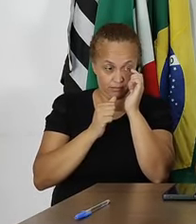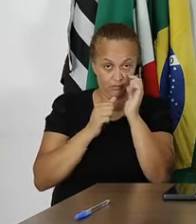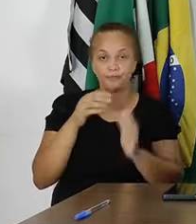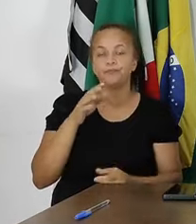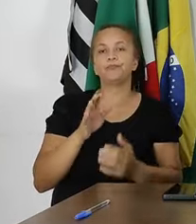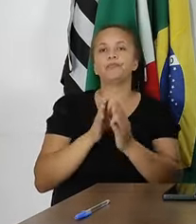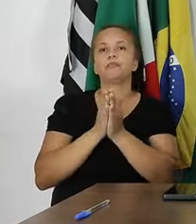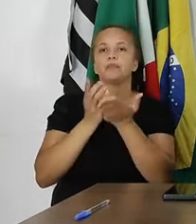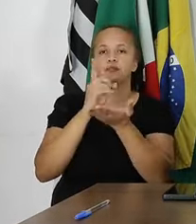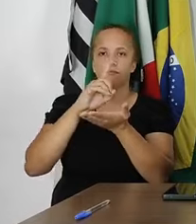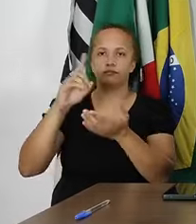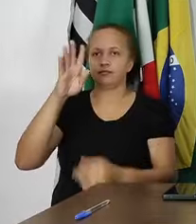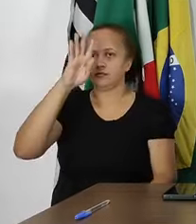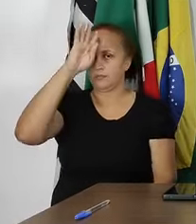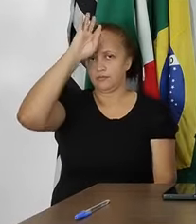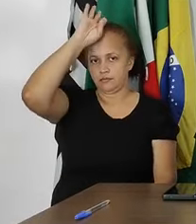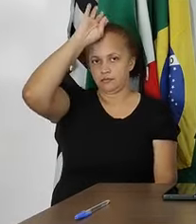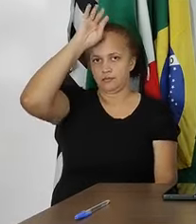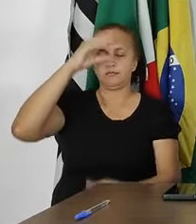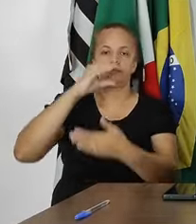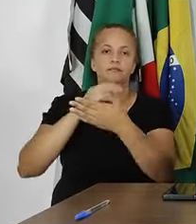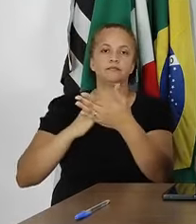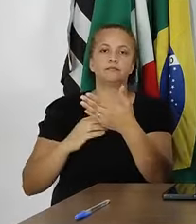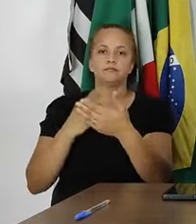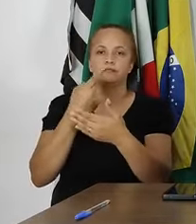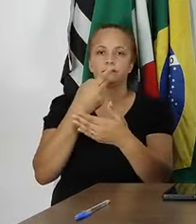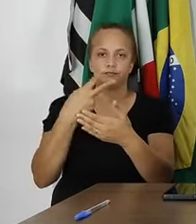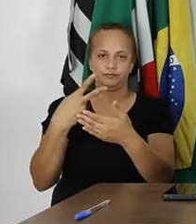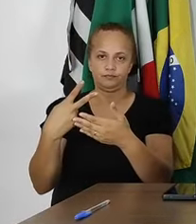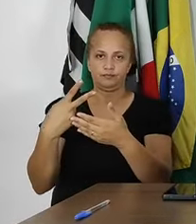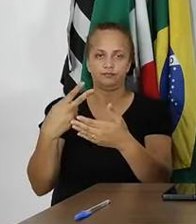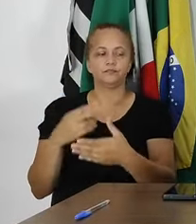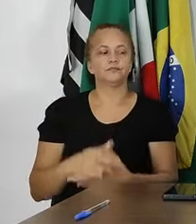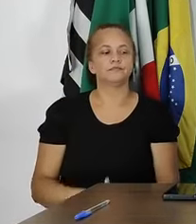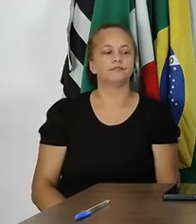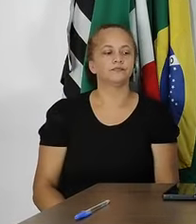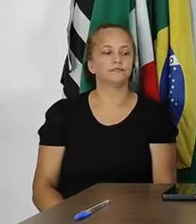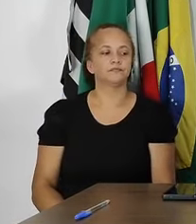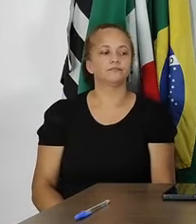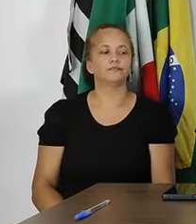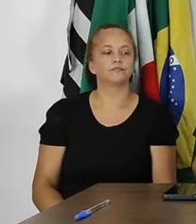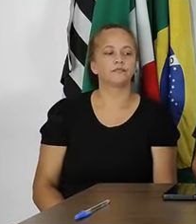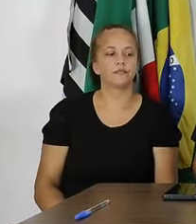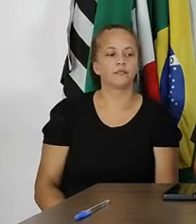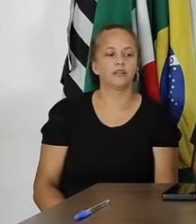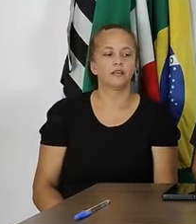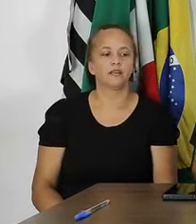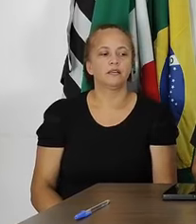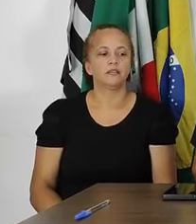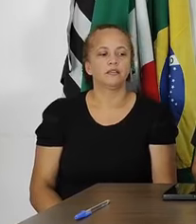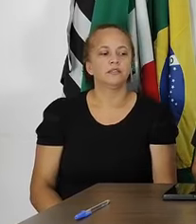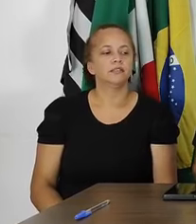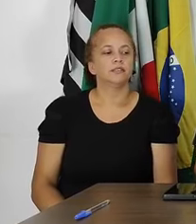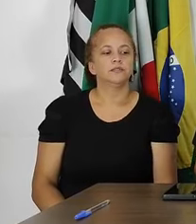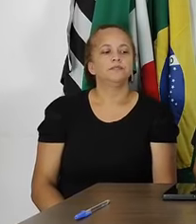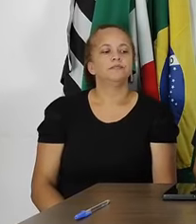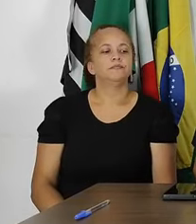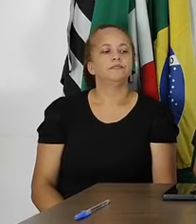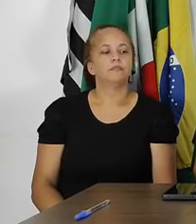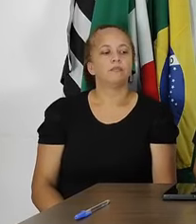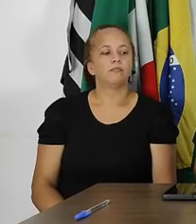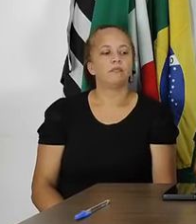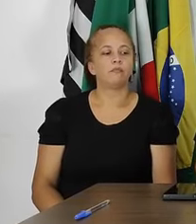Romanos 12, que é um texto tão conhecido de todos nós. Romanos capítulo 12. Abra aí a sua Bíblia comigo,